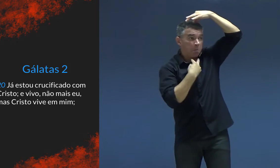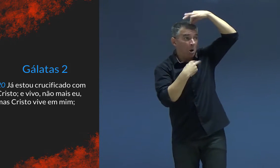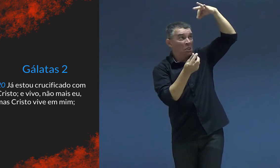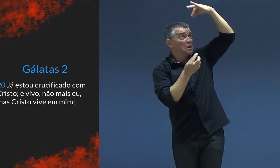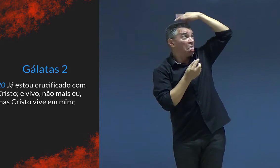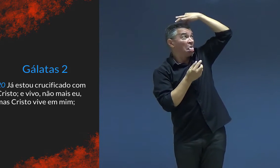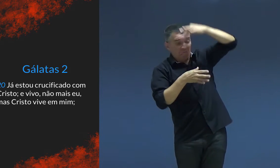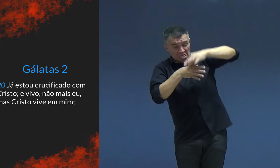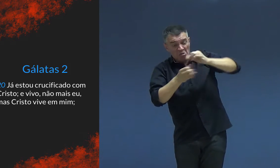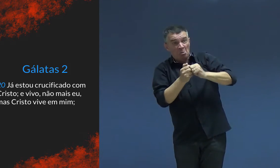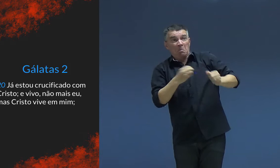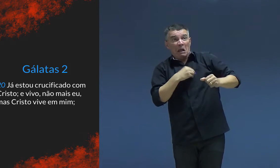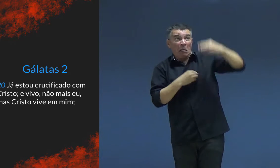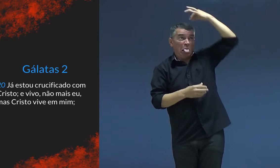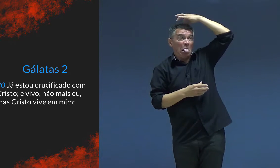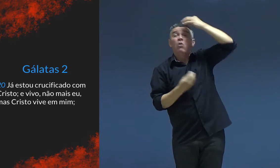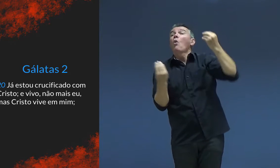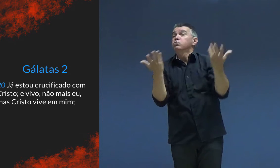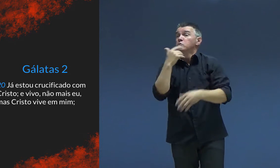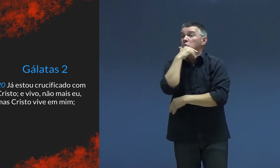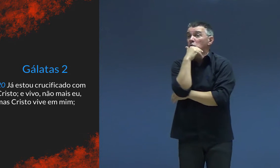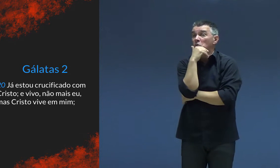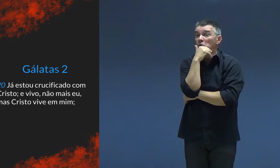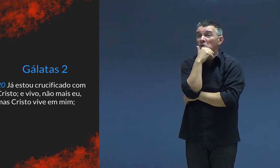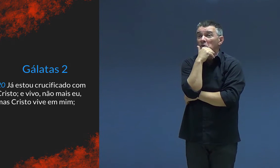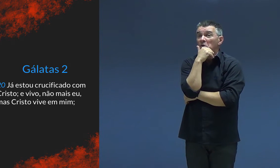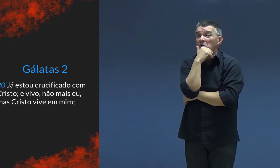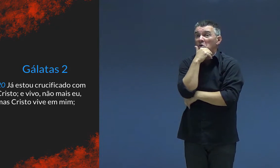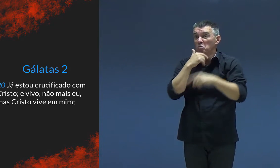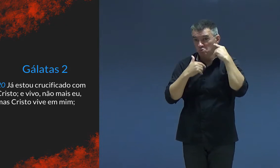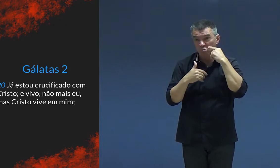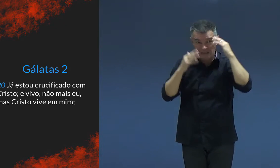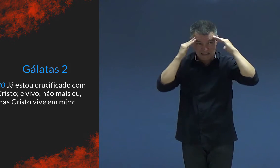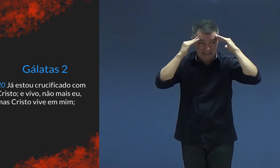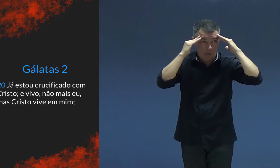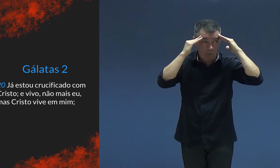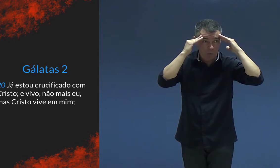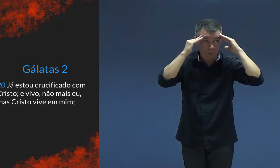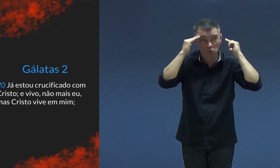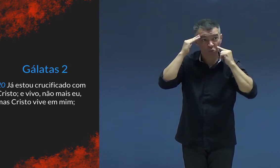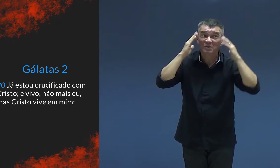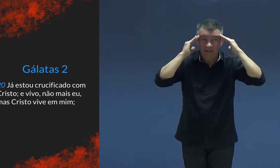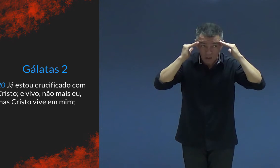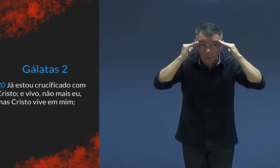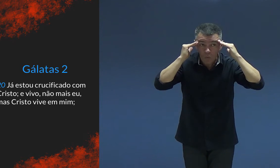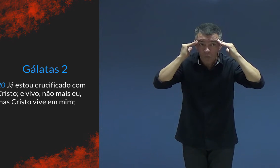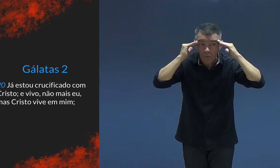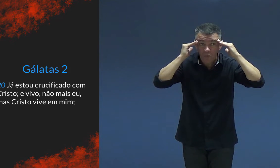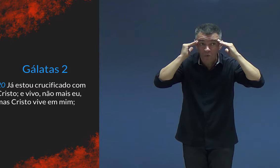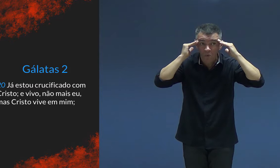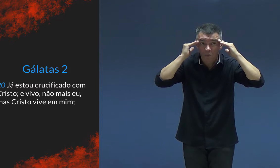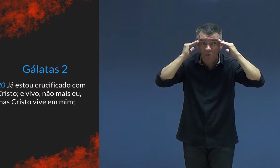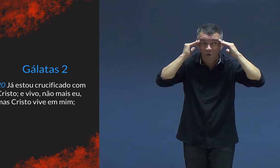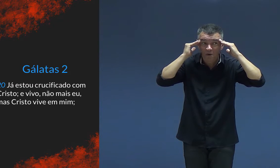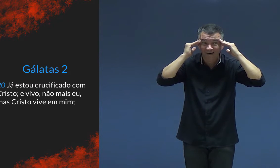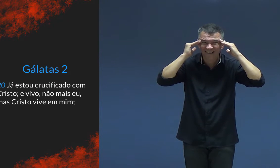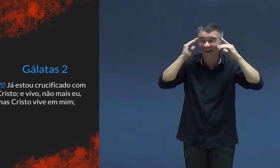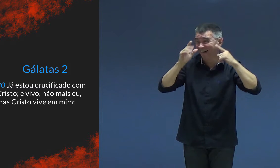você falou pra mim que não pode estar junto? Então como assim? Vocês estão entendendo? Surdos? Vocês estão me